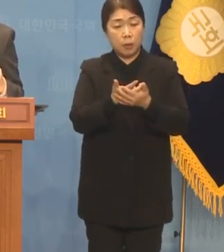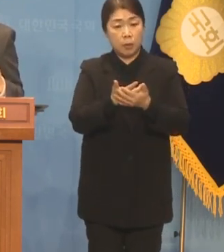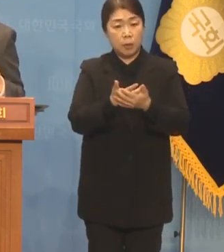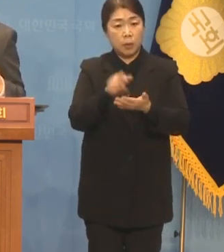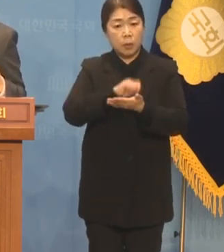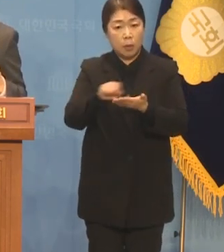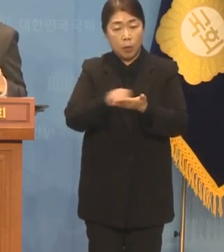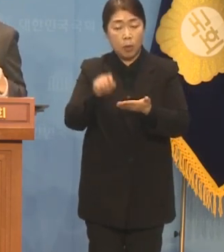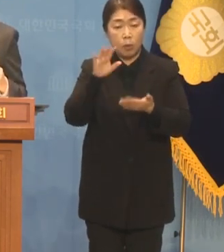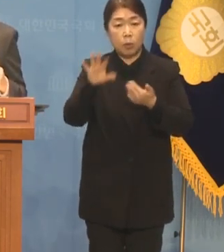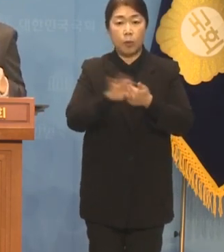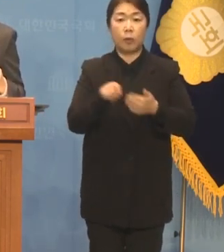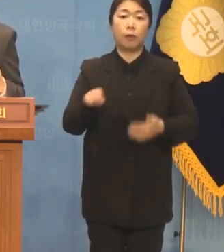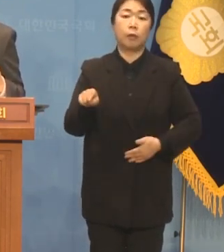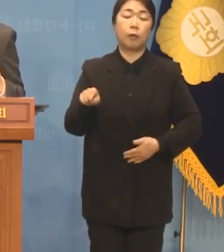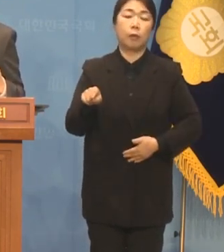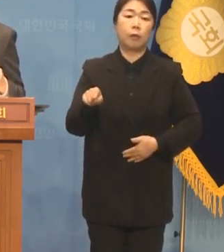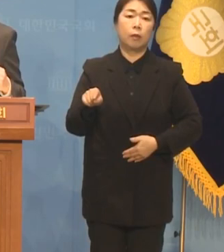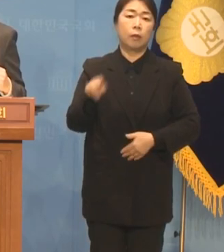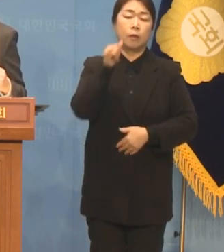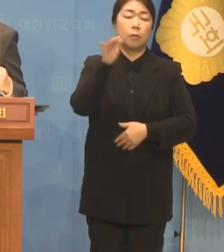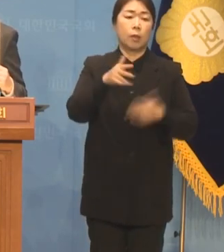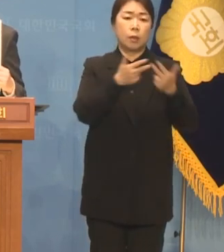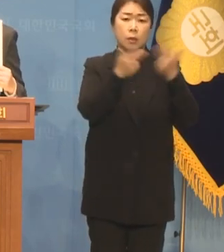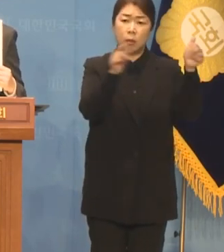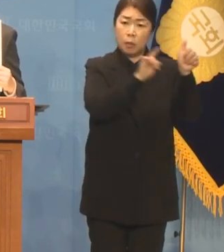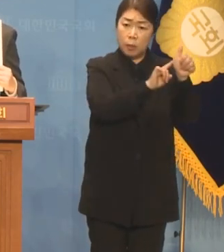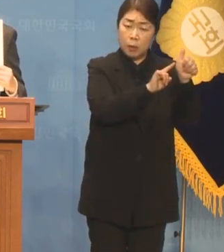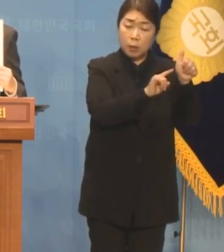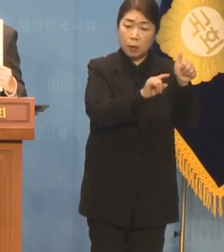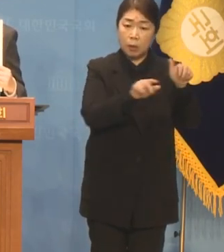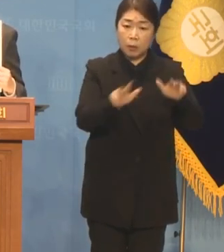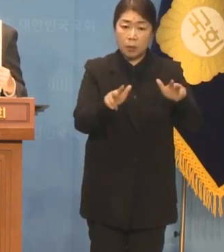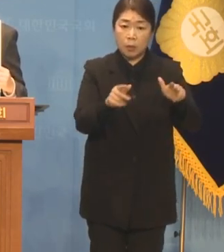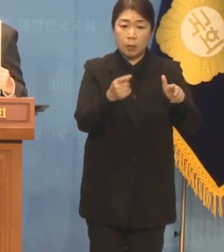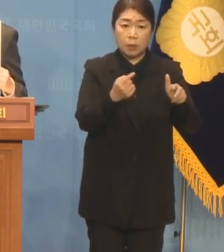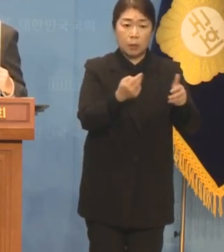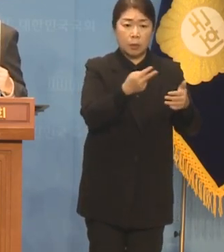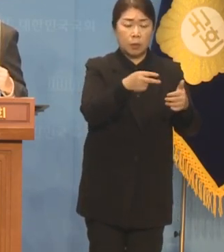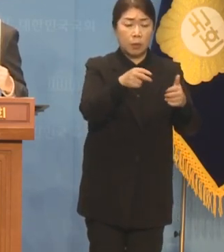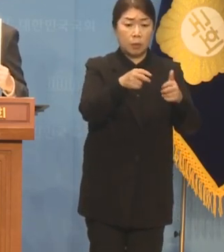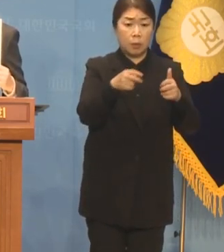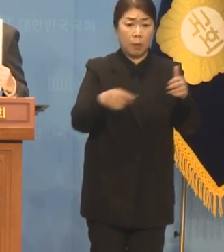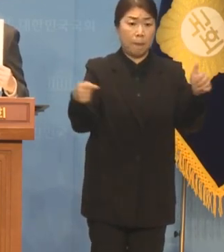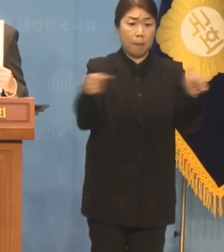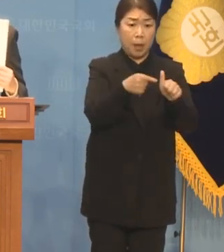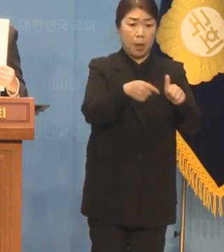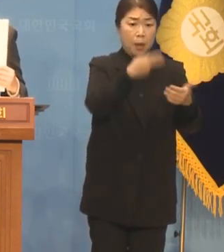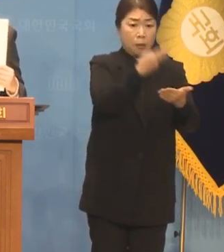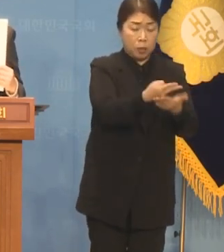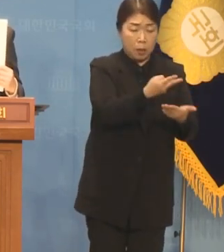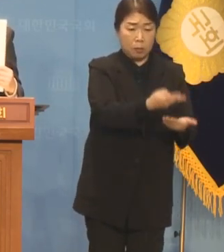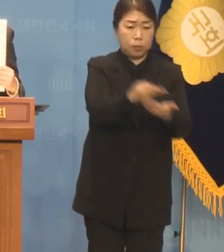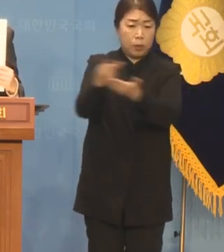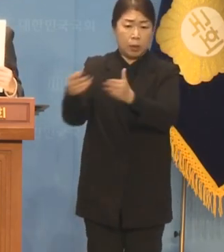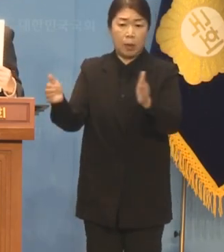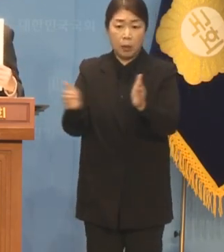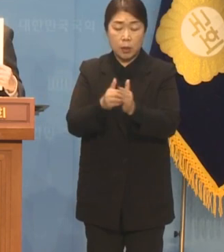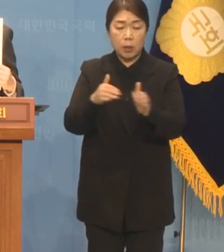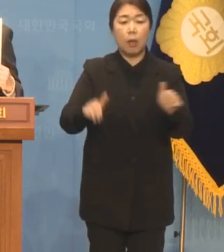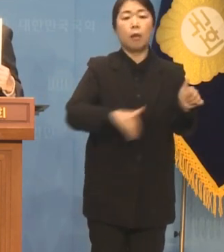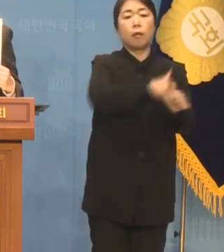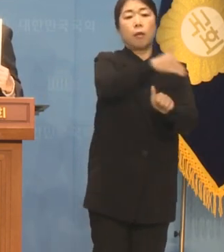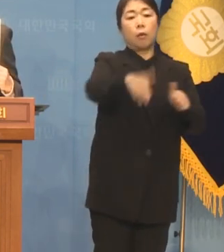소방일보는 여기서 적시되어 있지만 이재명 대표가 현장을 떠나기까지의 그 현장의 급박한